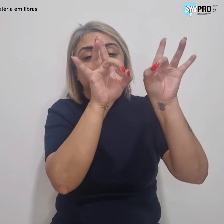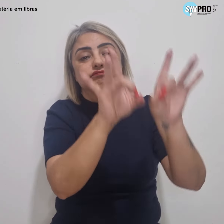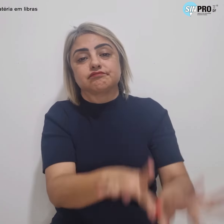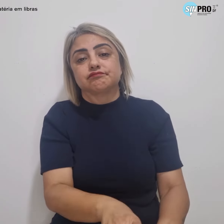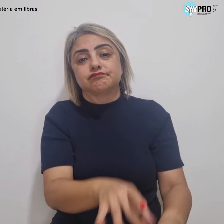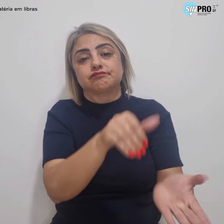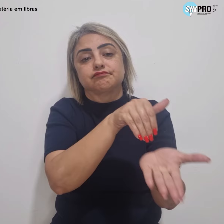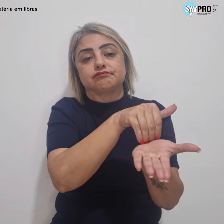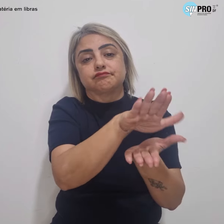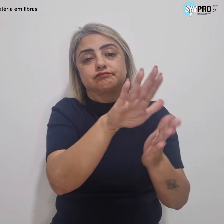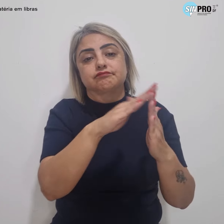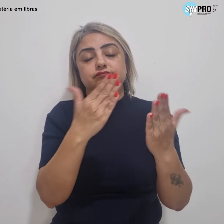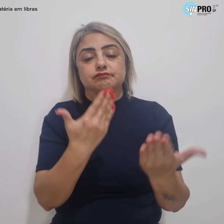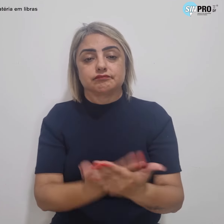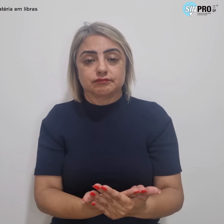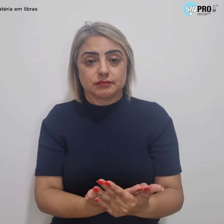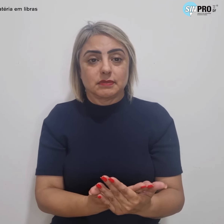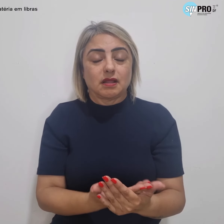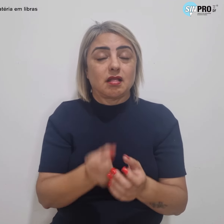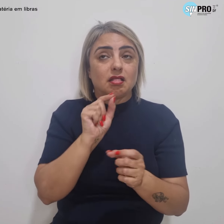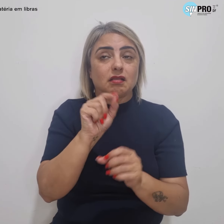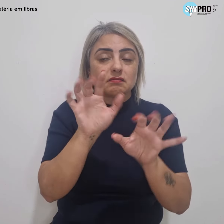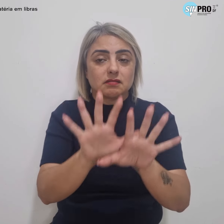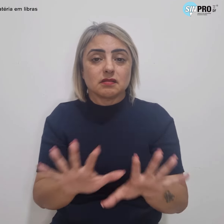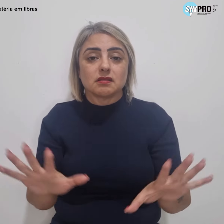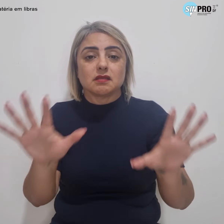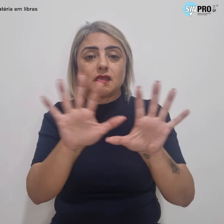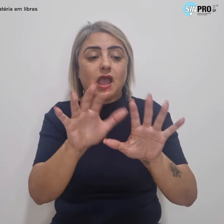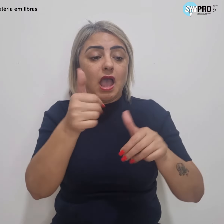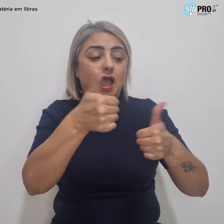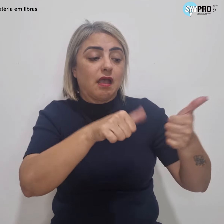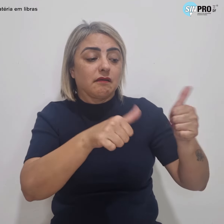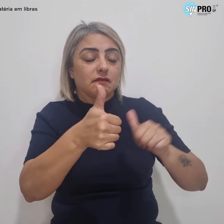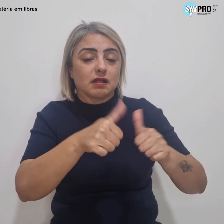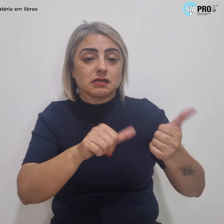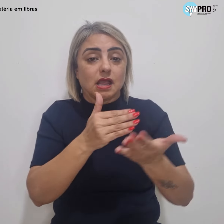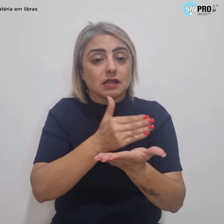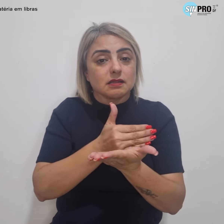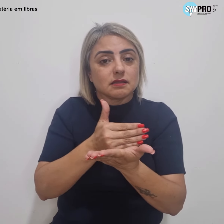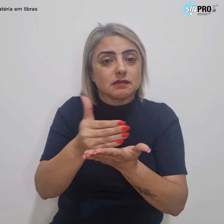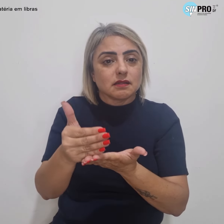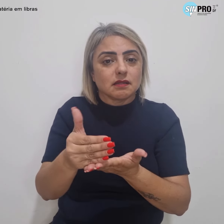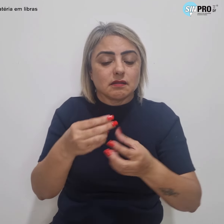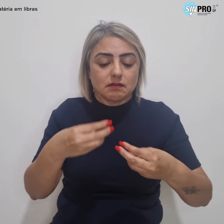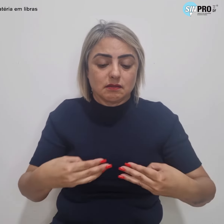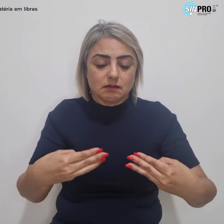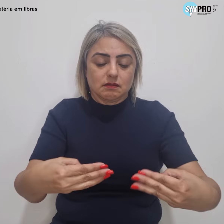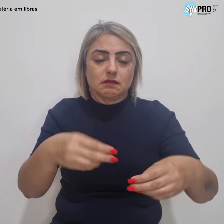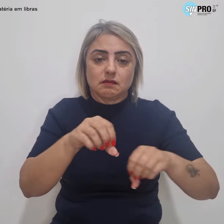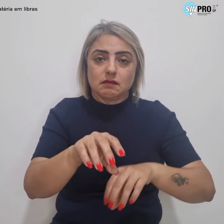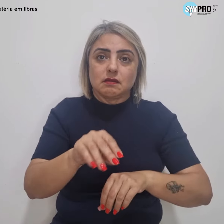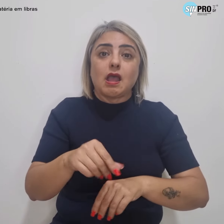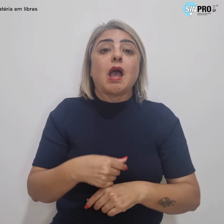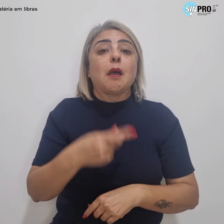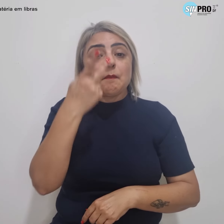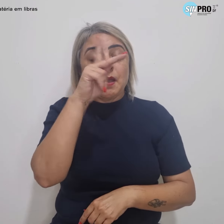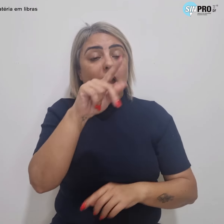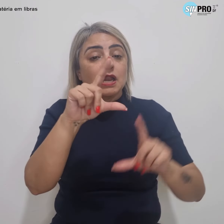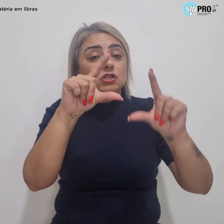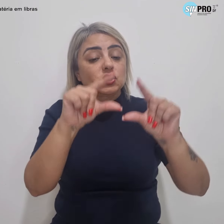evasão. Nesse cenário, avalia as iniciativas do MEC para mitigar esses efeitos